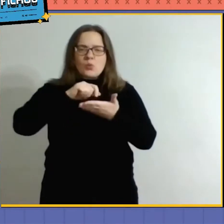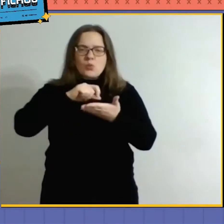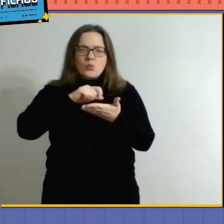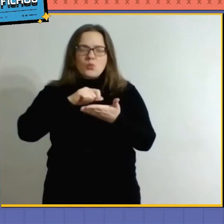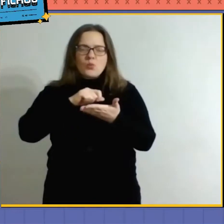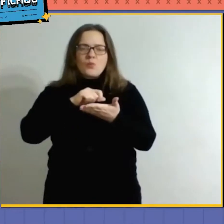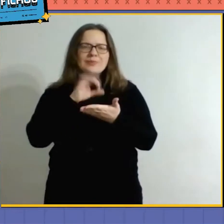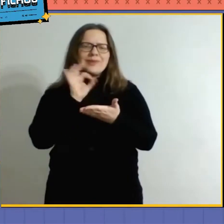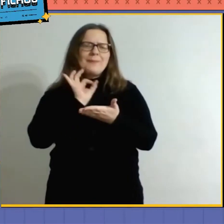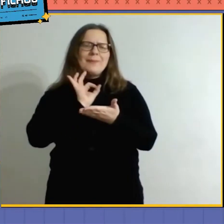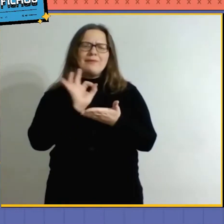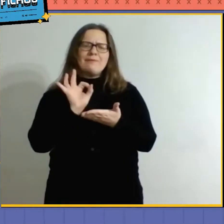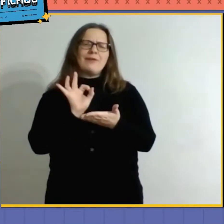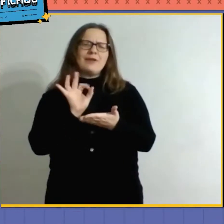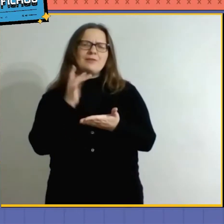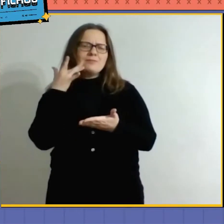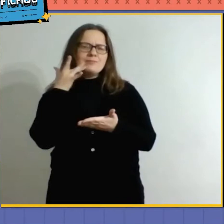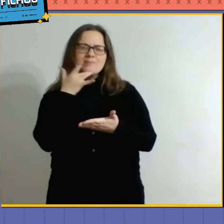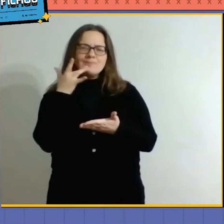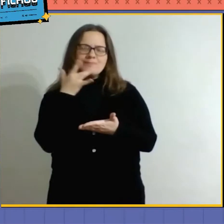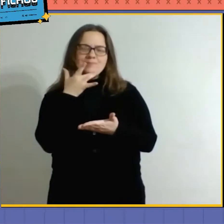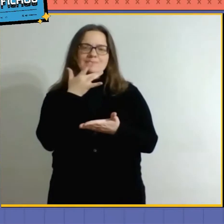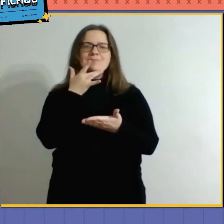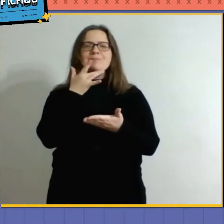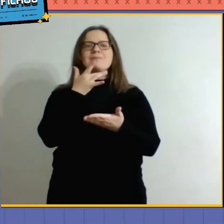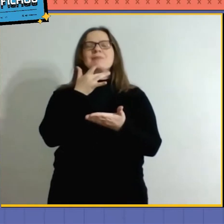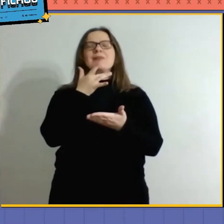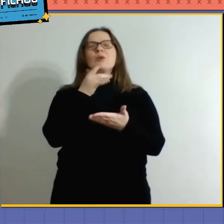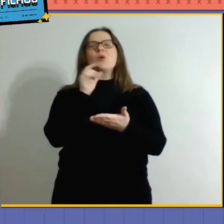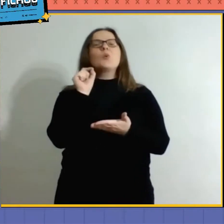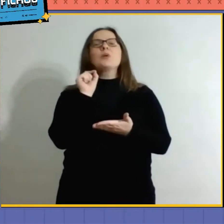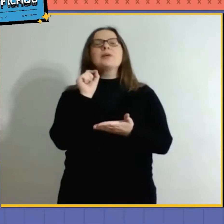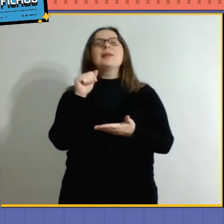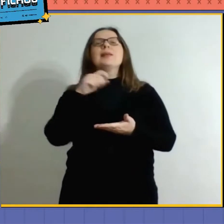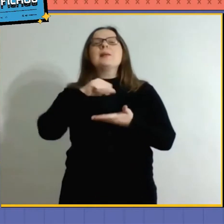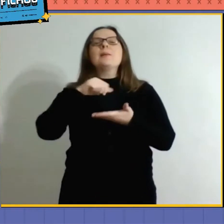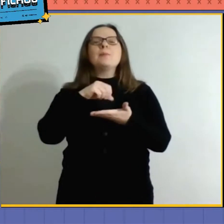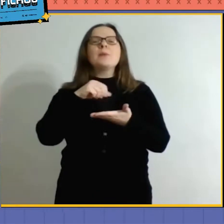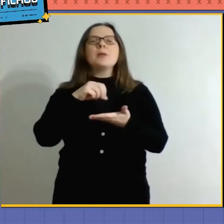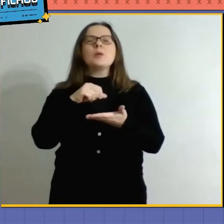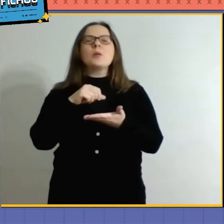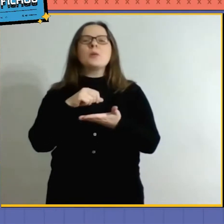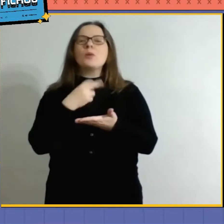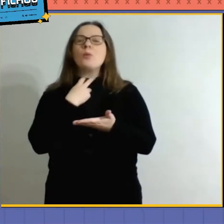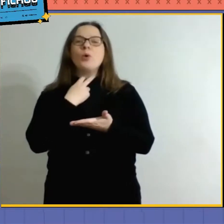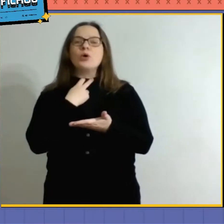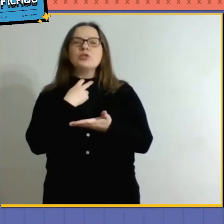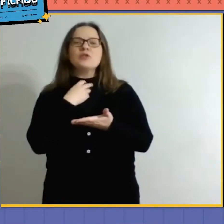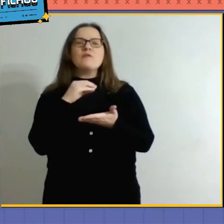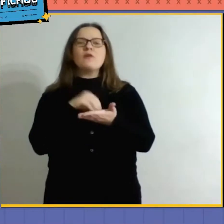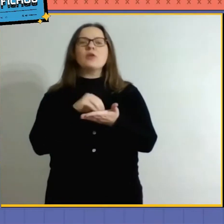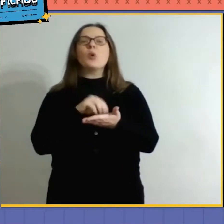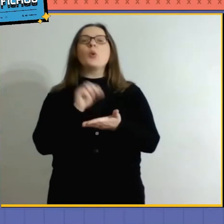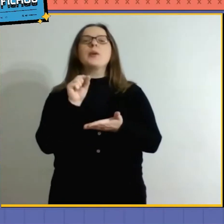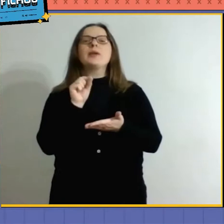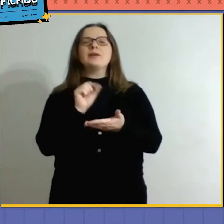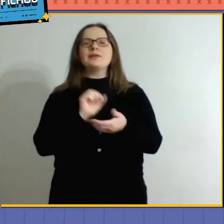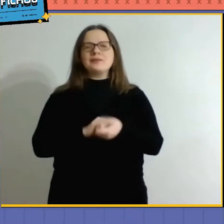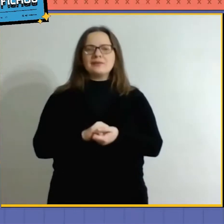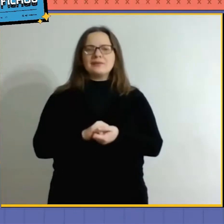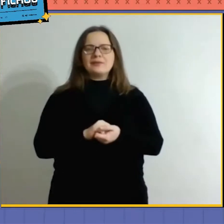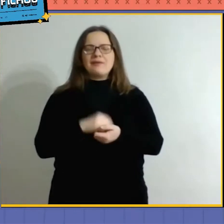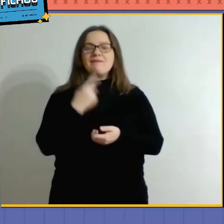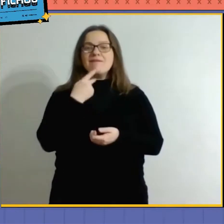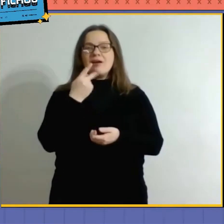tempero na sua opinião que não pode faltar na sua cozinha Se você tivesse que escolher só um tempero qual seria e